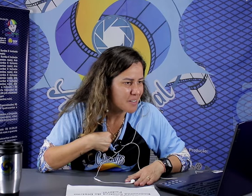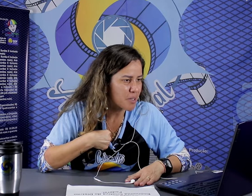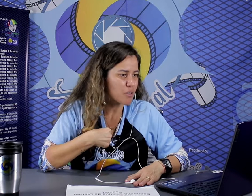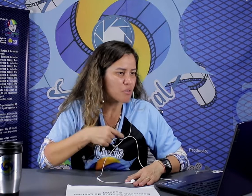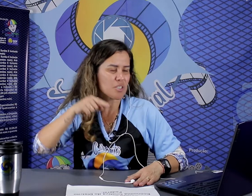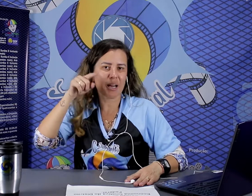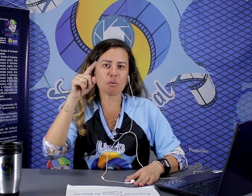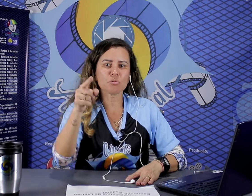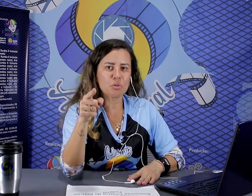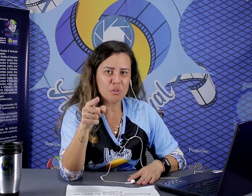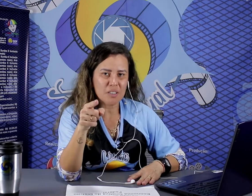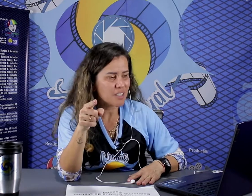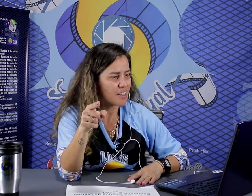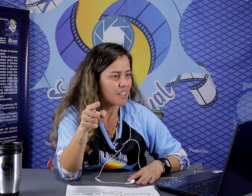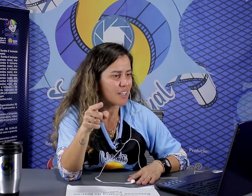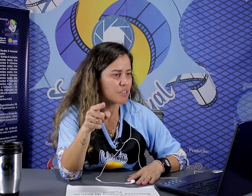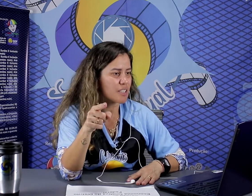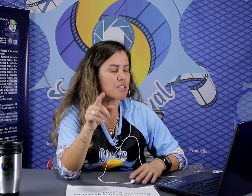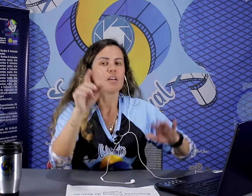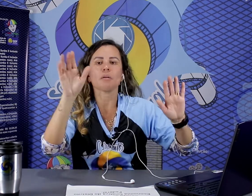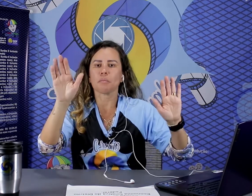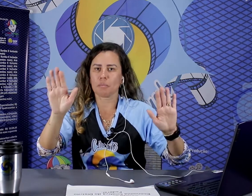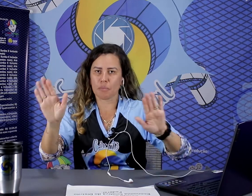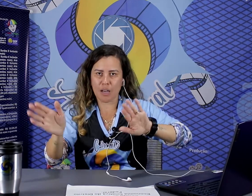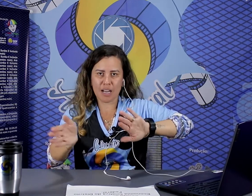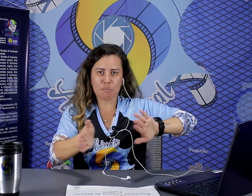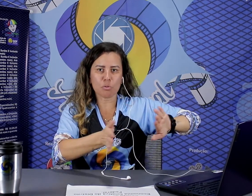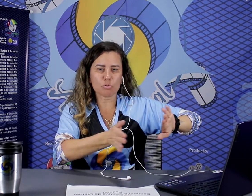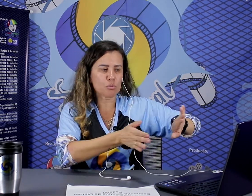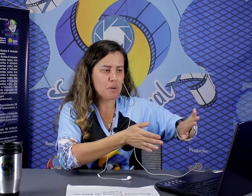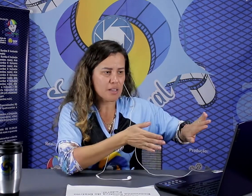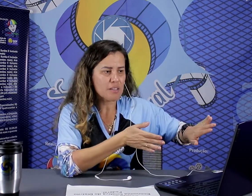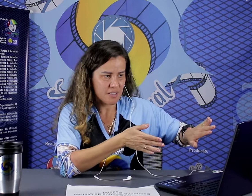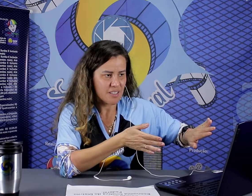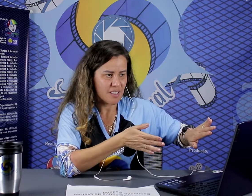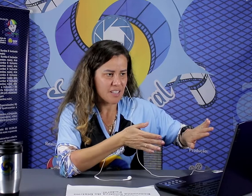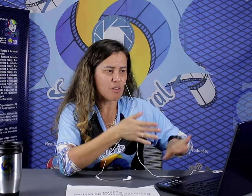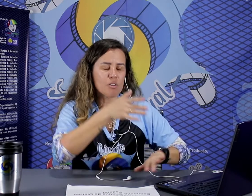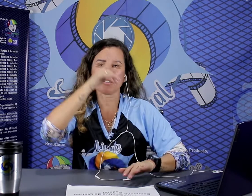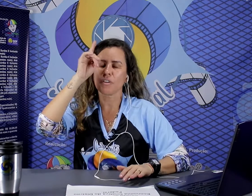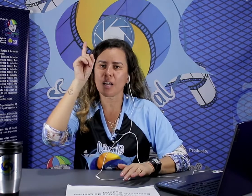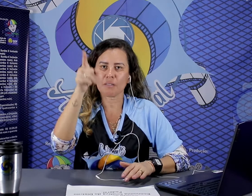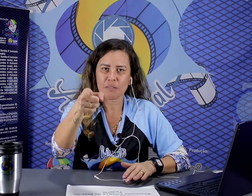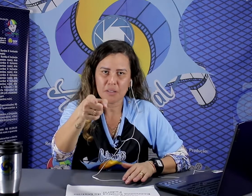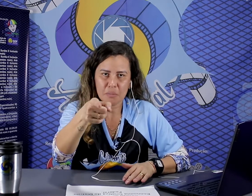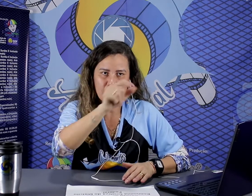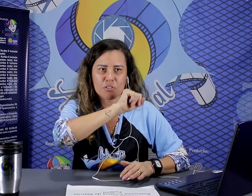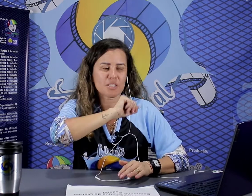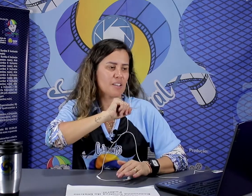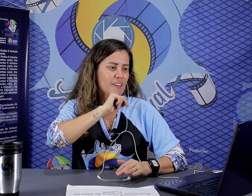Porque É, quando você apontou, você está dizendo, acabou tudo bem, e agora eu quero falar para você.